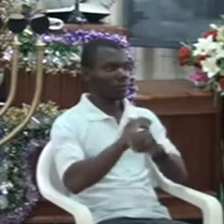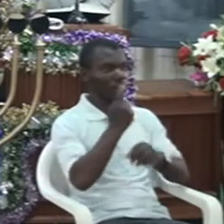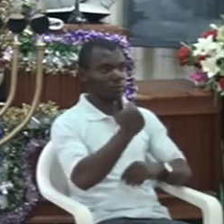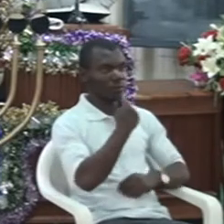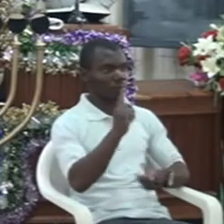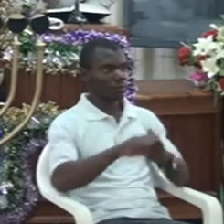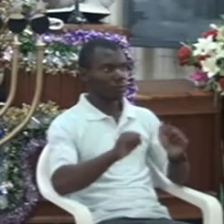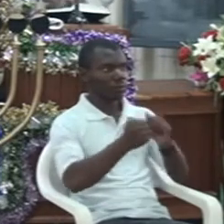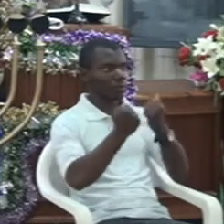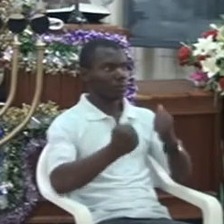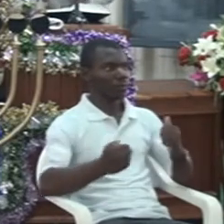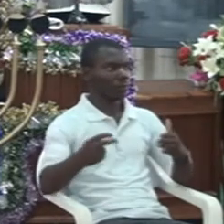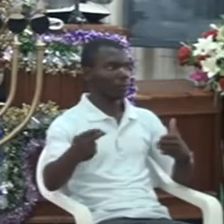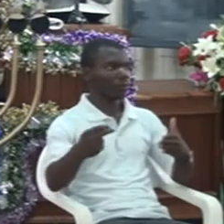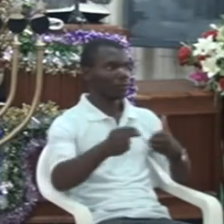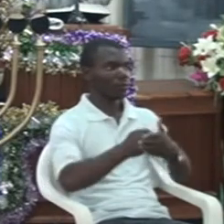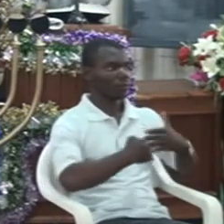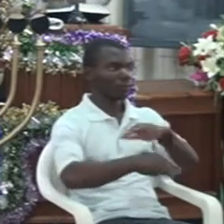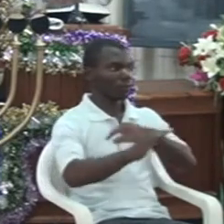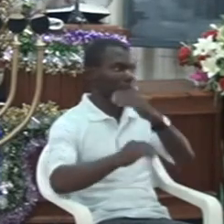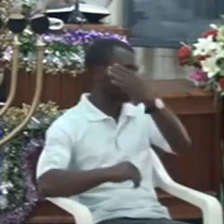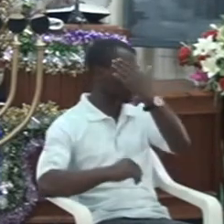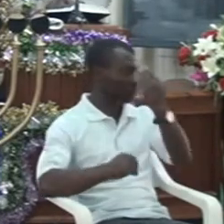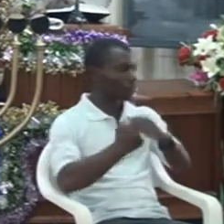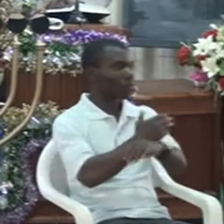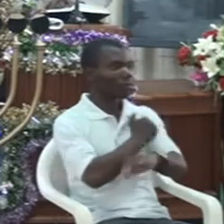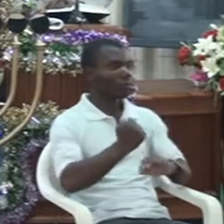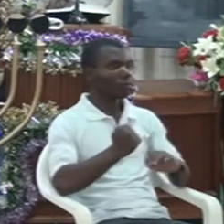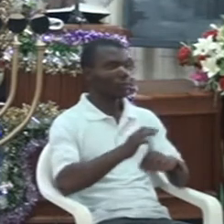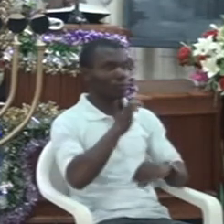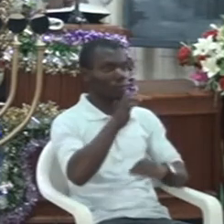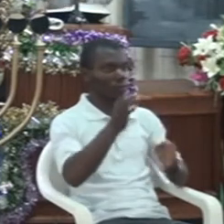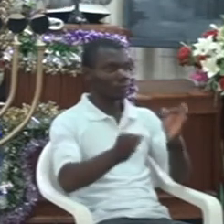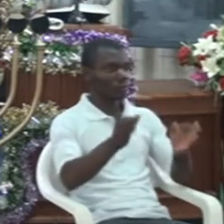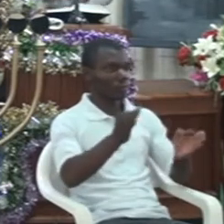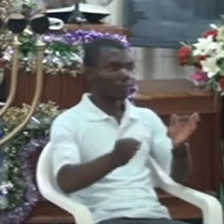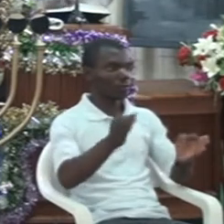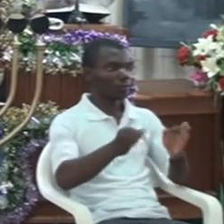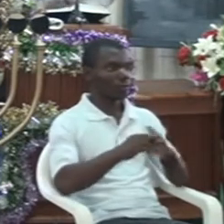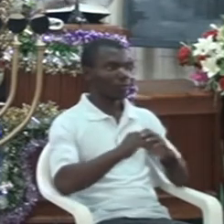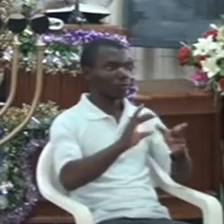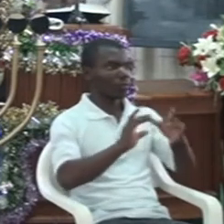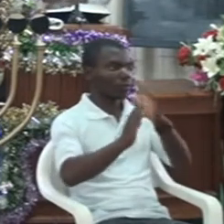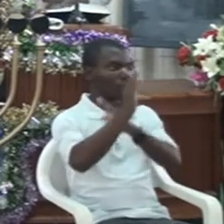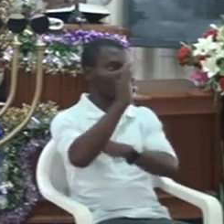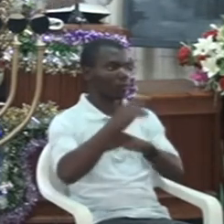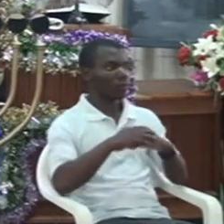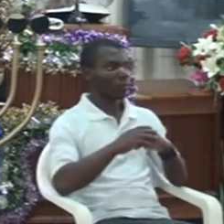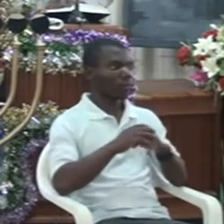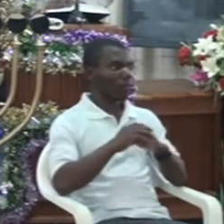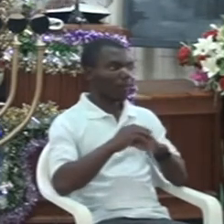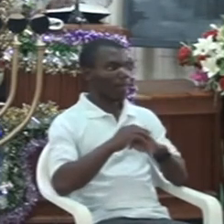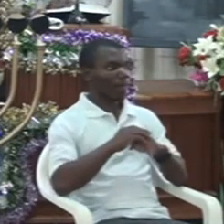ya kuzaliwa mara ya pili. Ça parle de la nouvelle naissance. Na kuwa justifié. Et être justifié. De Dieu. Na Mungu.